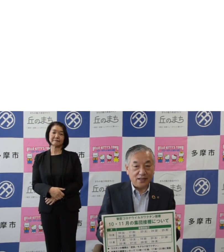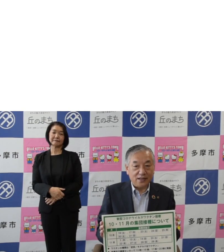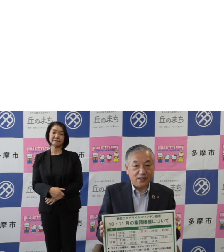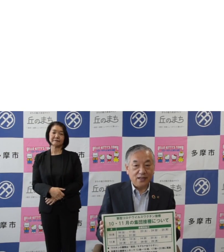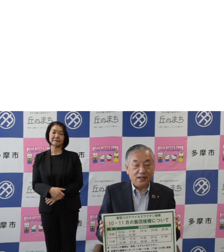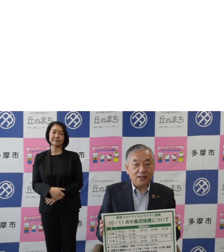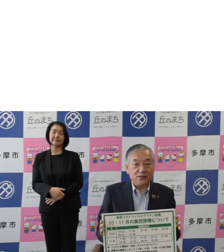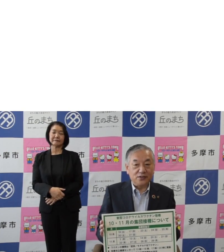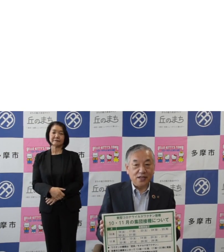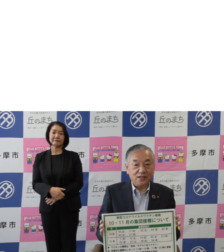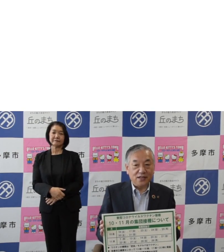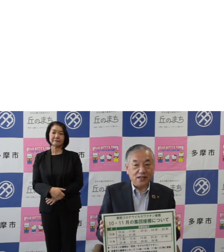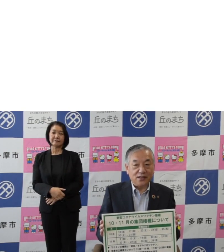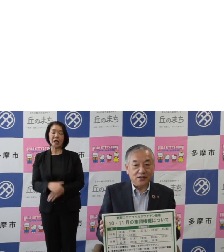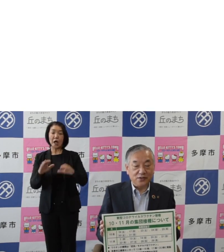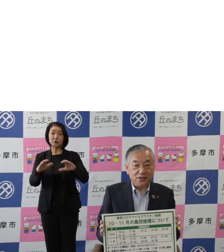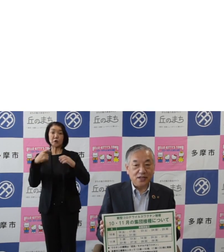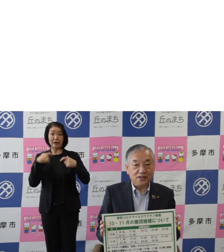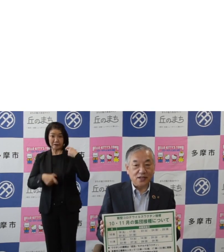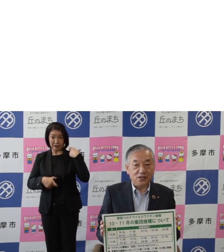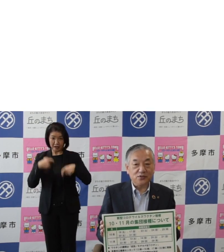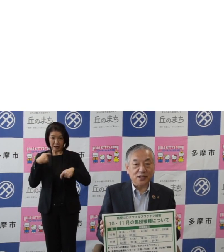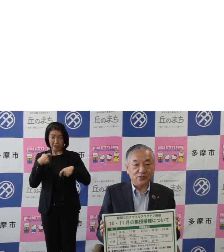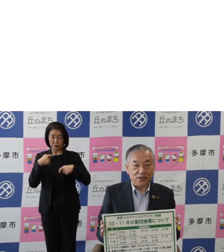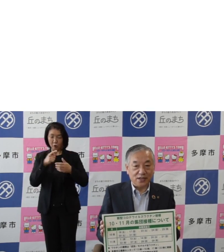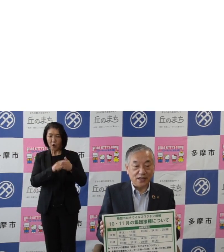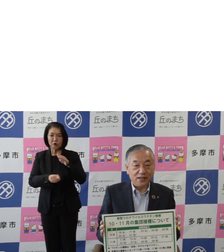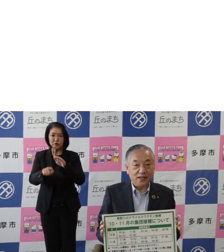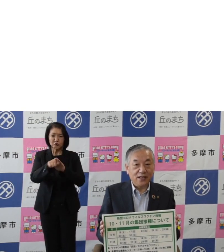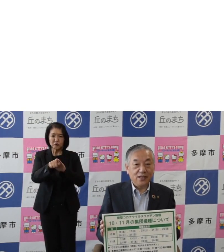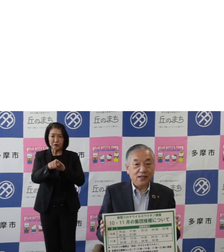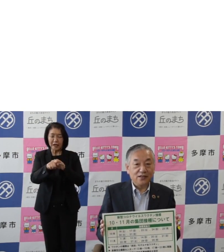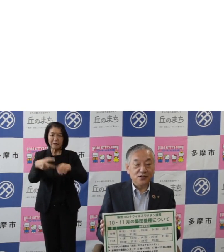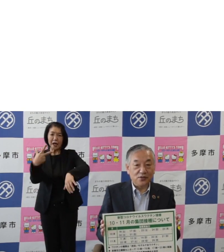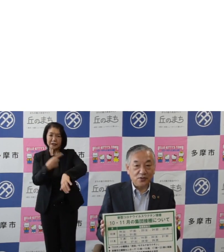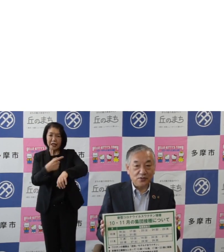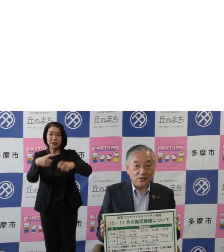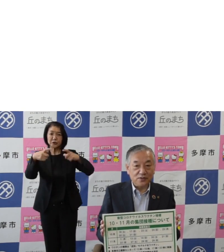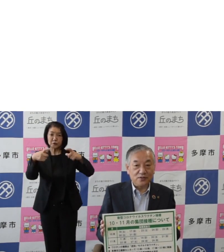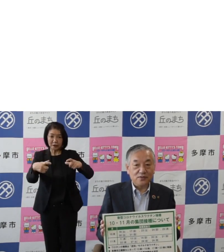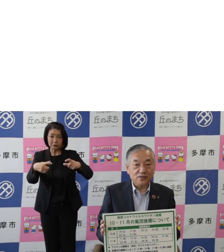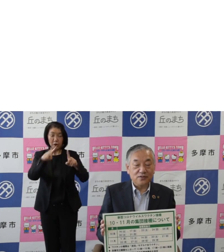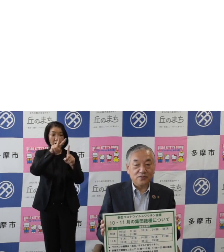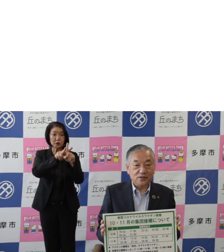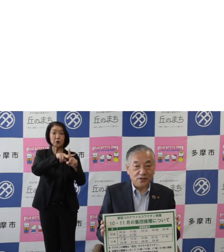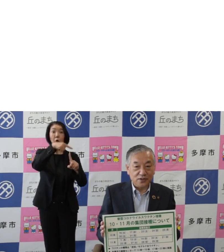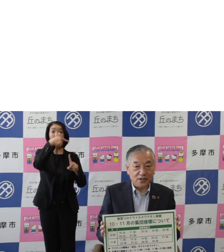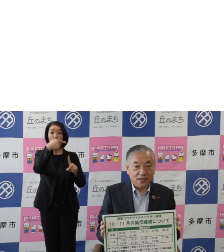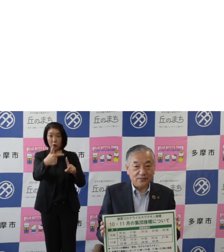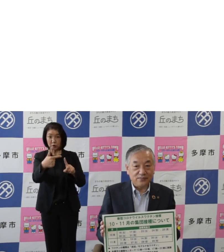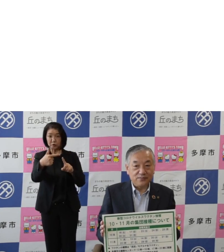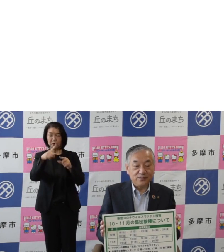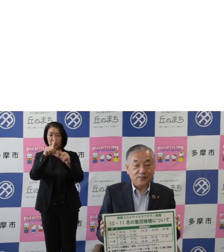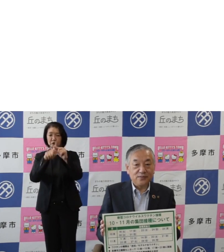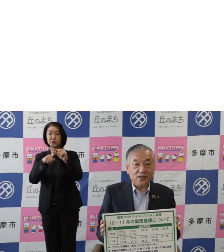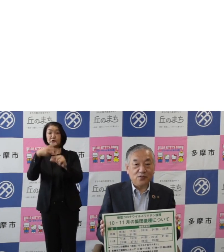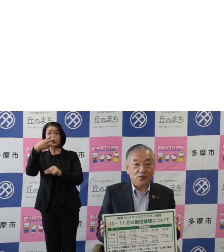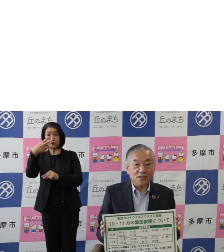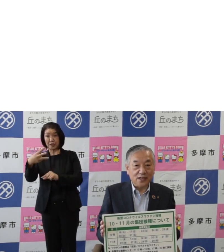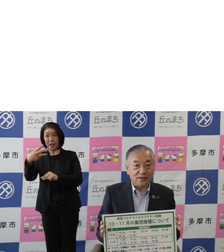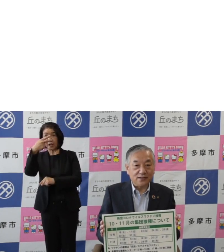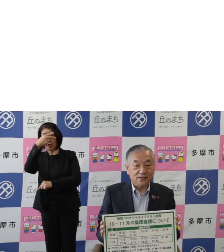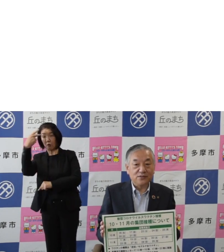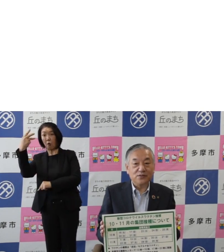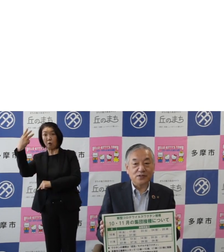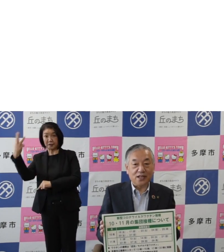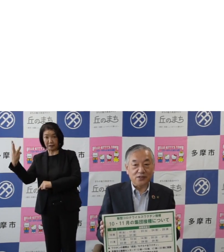さらに、受験生優先接種枠として、小6、中3、高